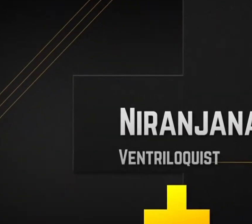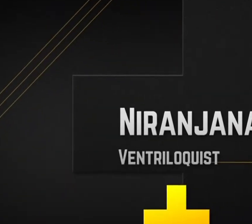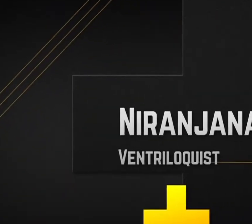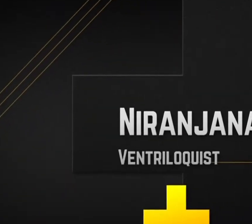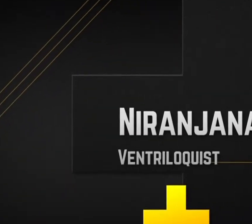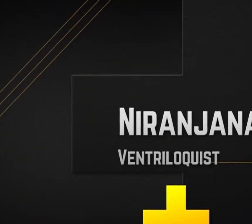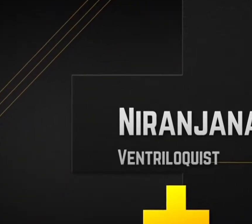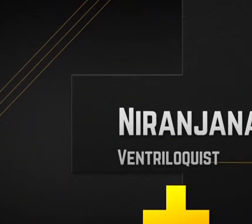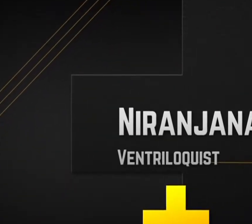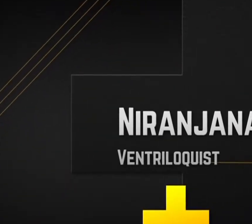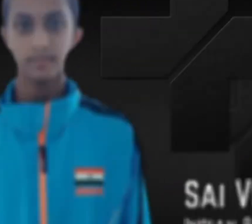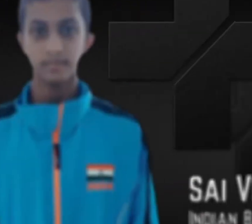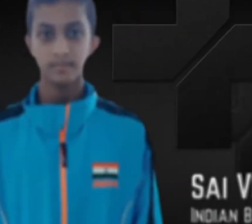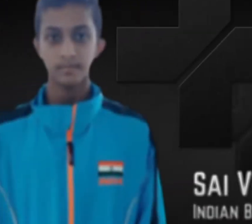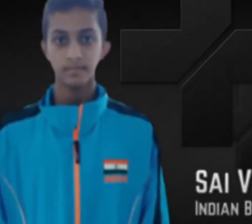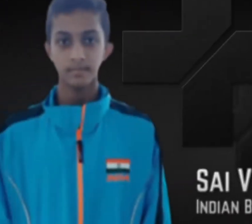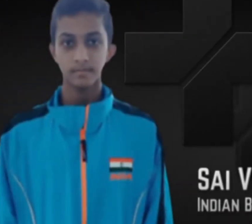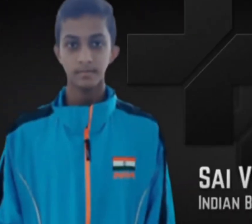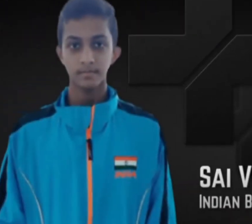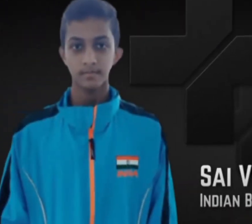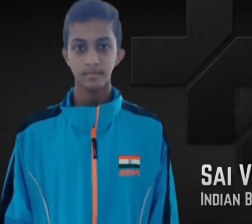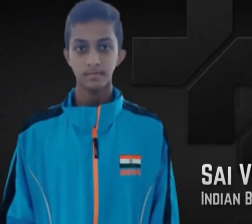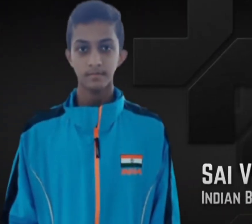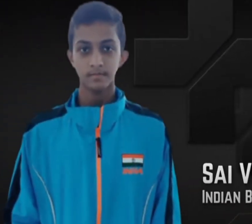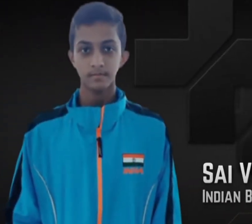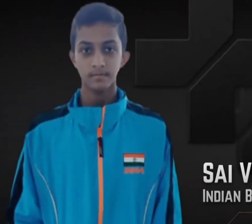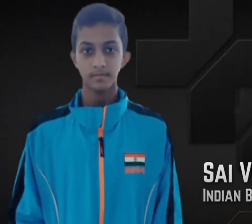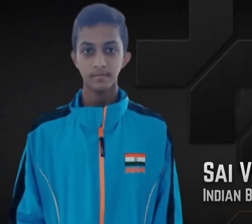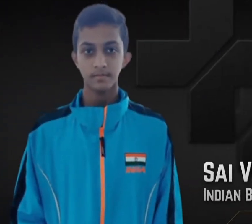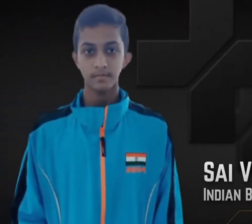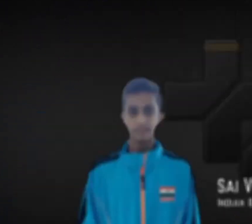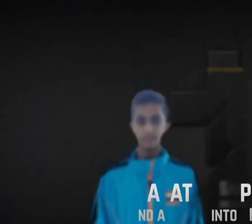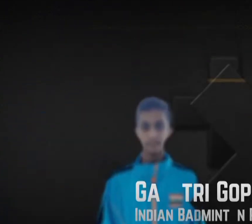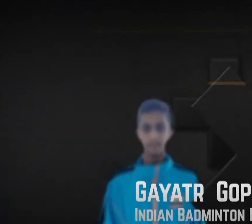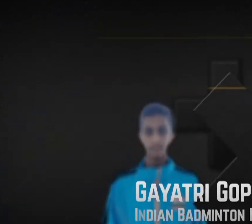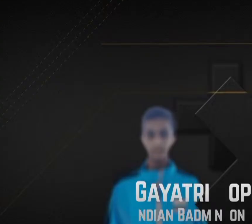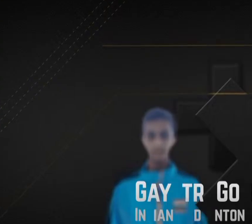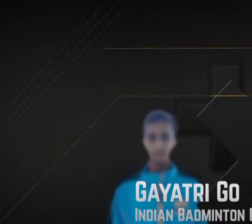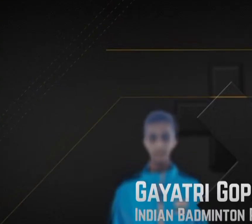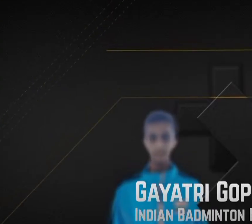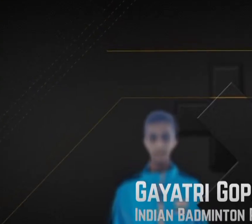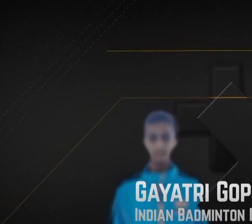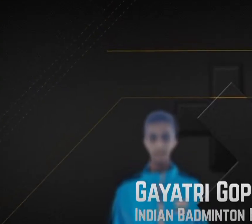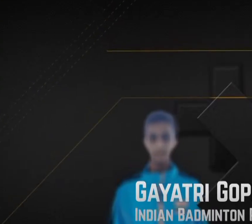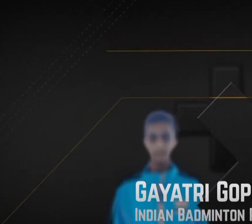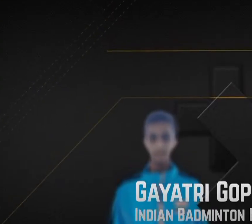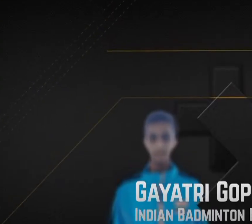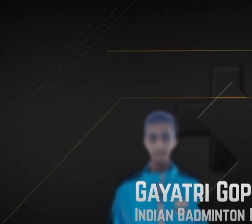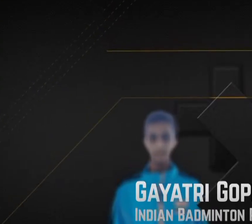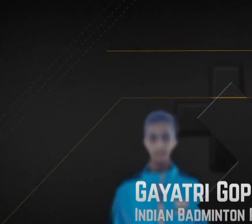बने, हम अपना रास्ता स्वयं चुने। कोई